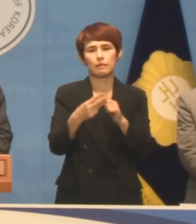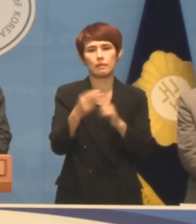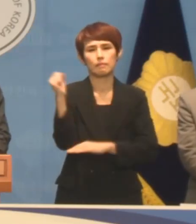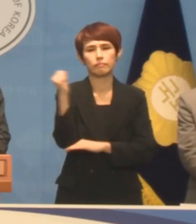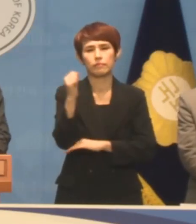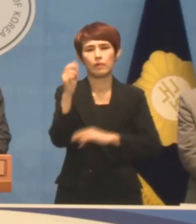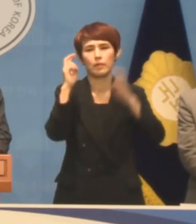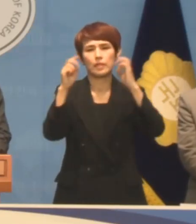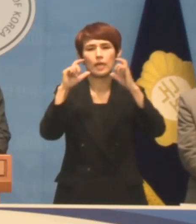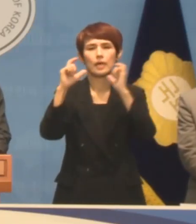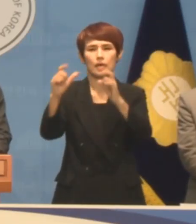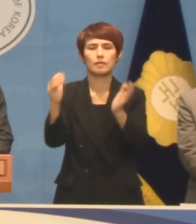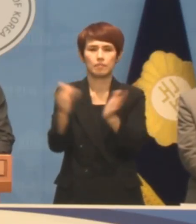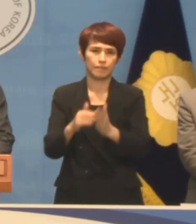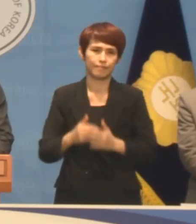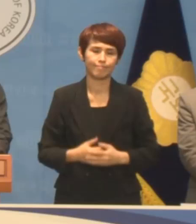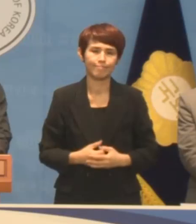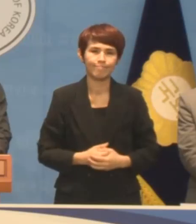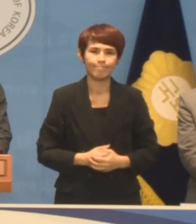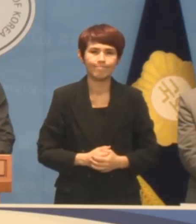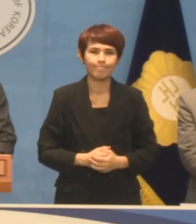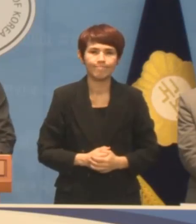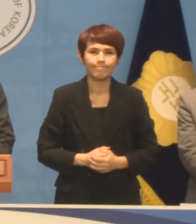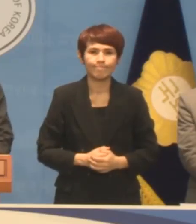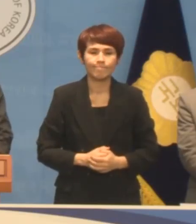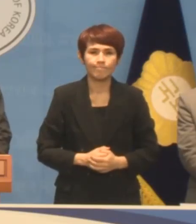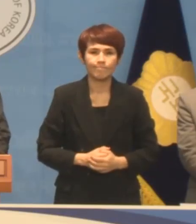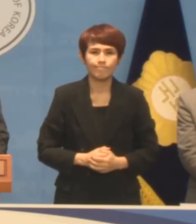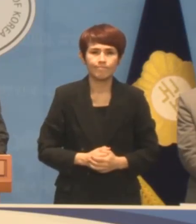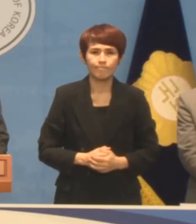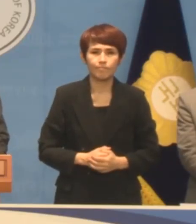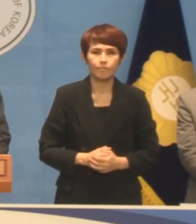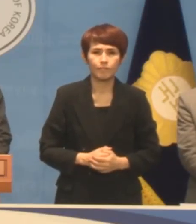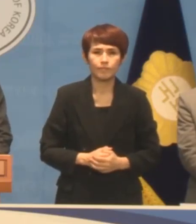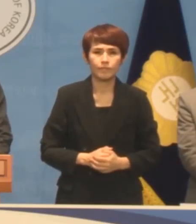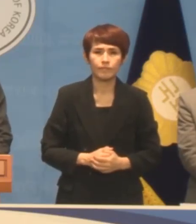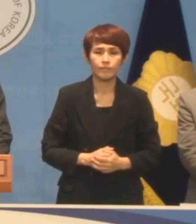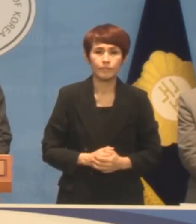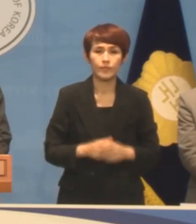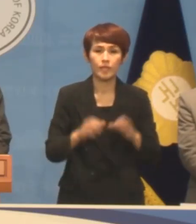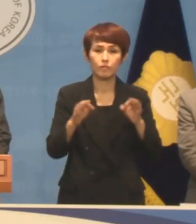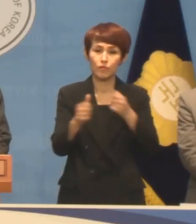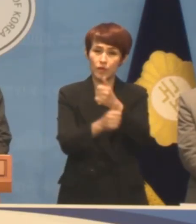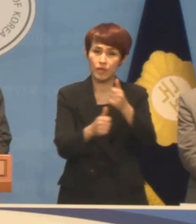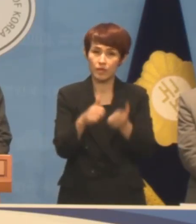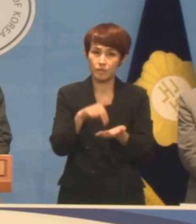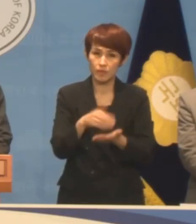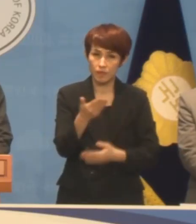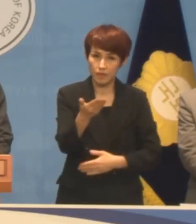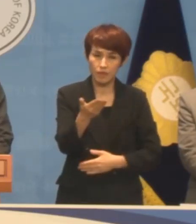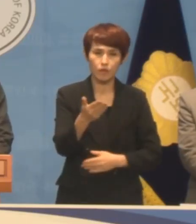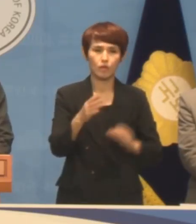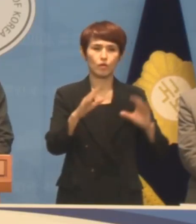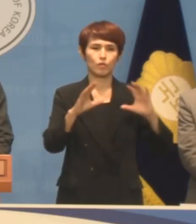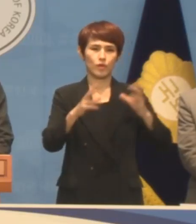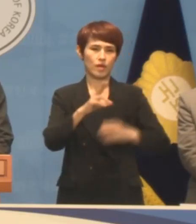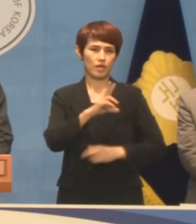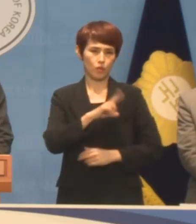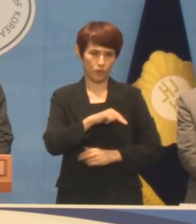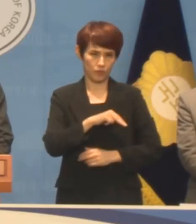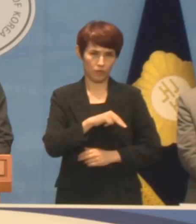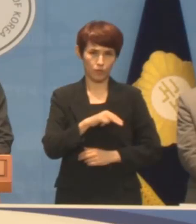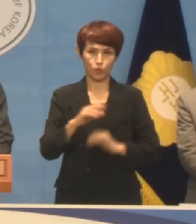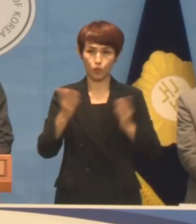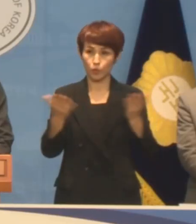금융기관으로 지정되는 비운을 겪고 있는 것입니다. 이제 금융당국은 여기 계신 국회의원들과